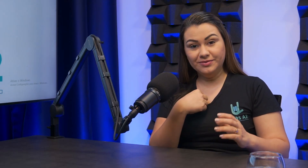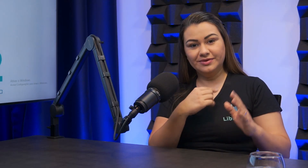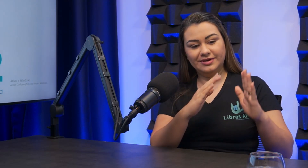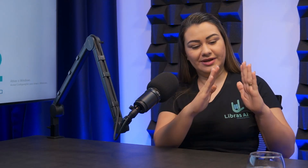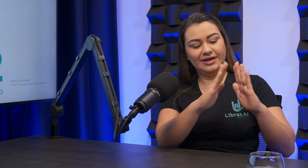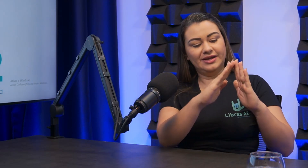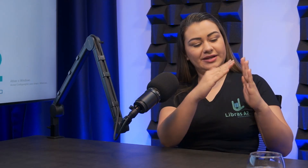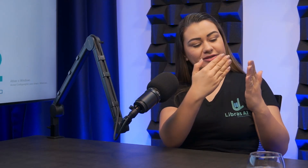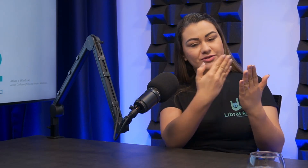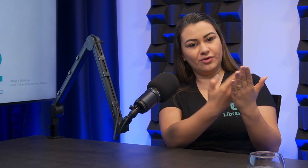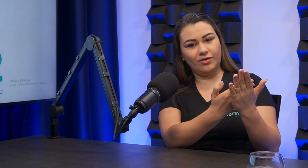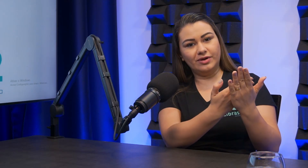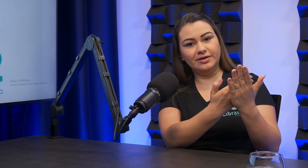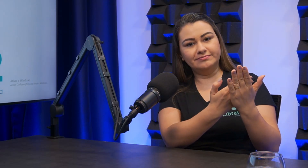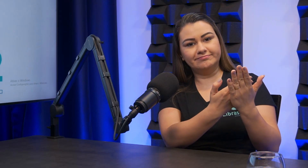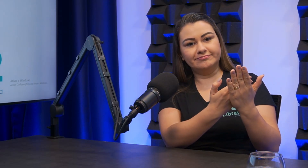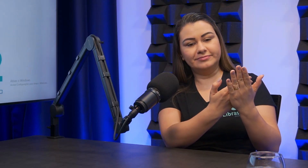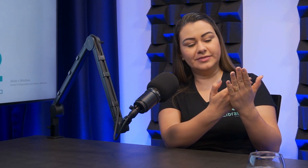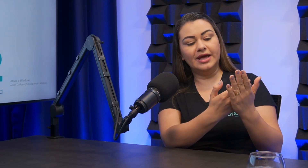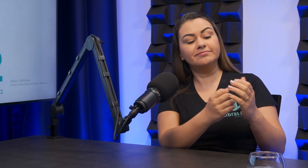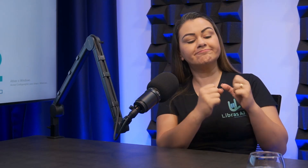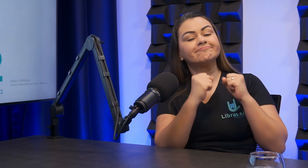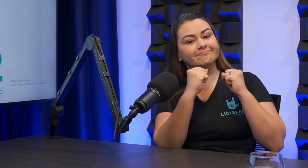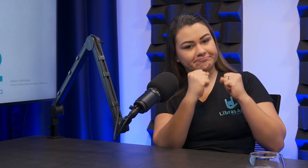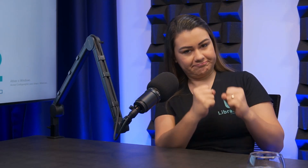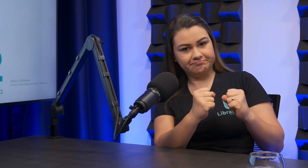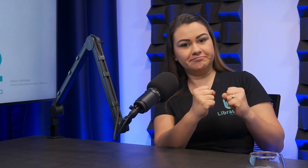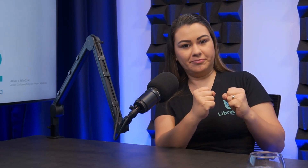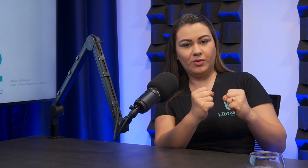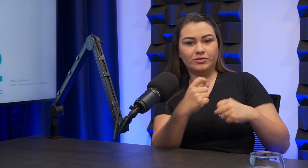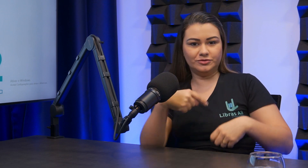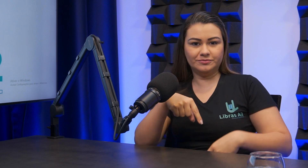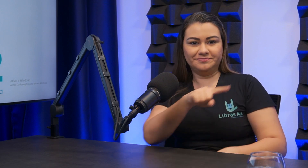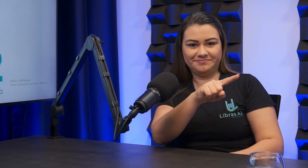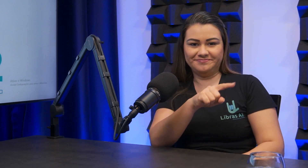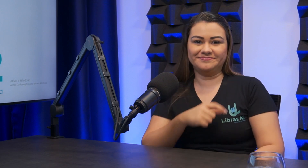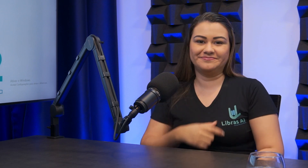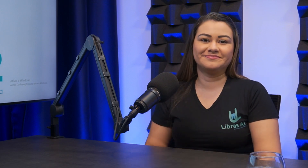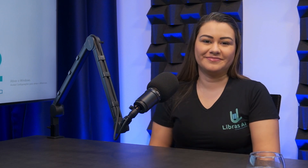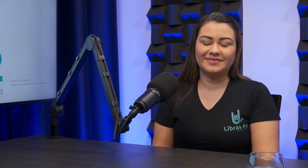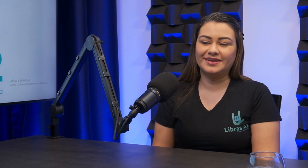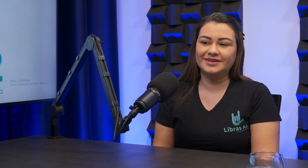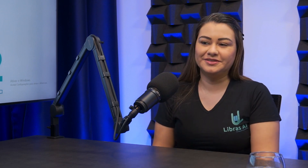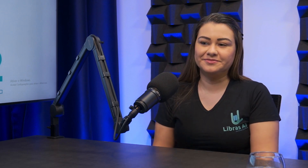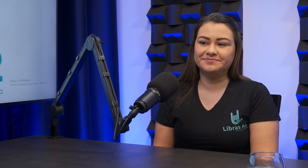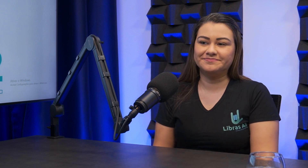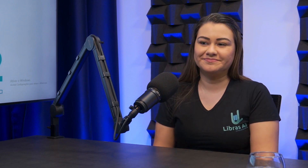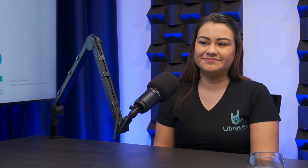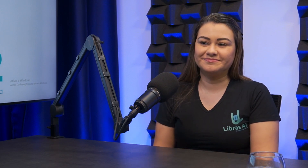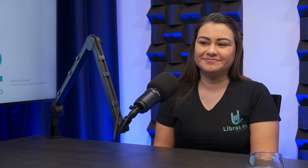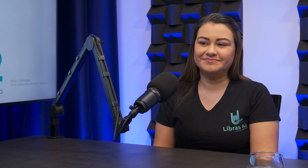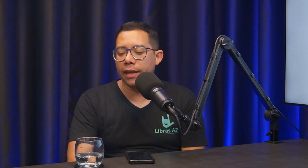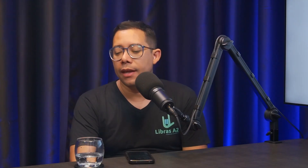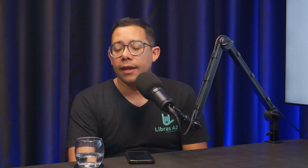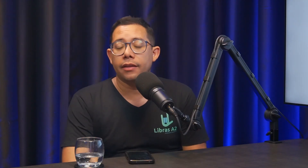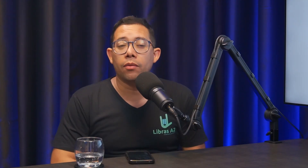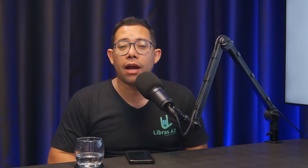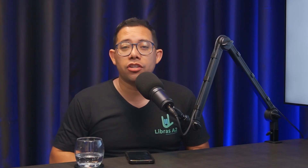escola, né? Posso Excelente, muito bem. Então a gente